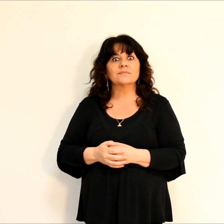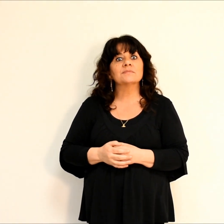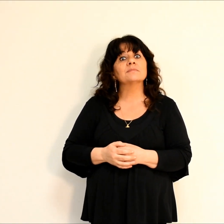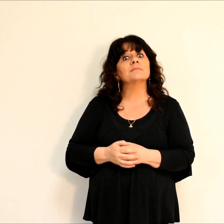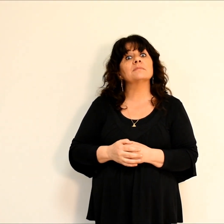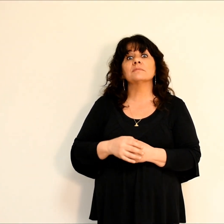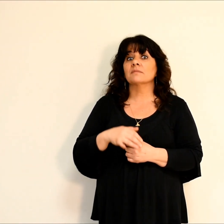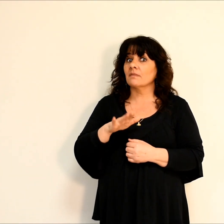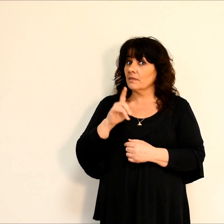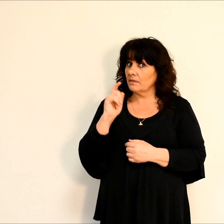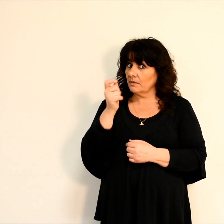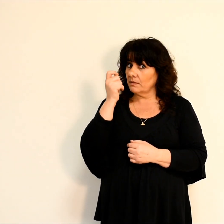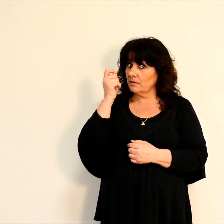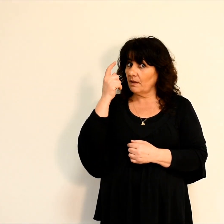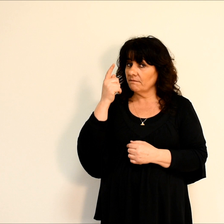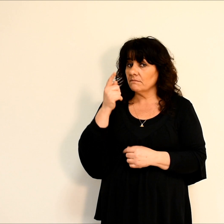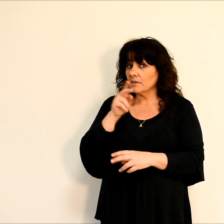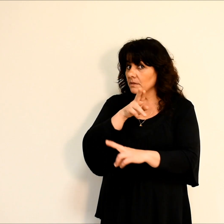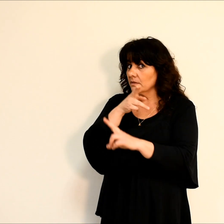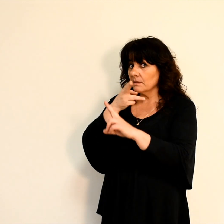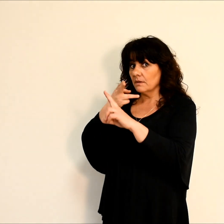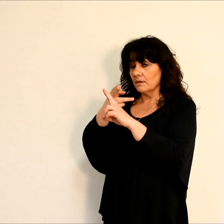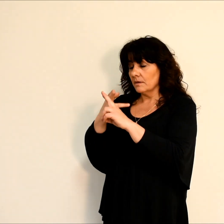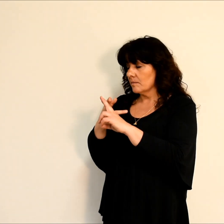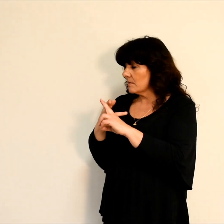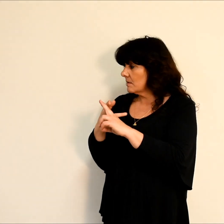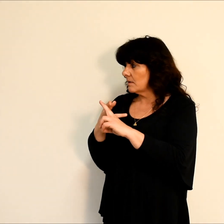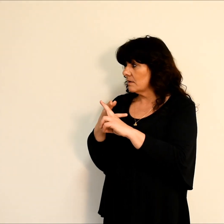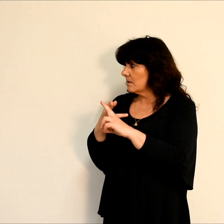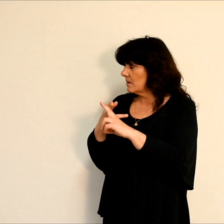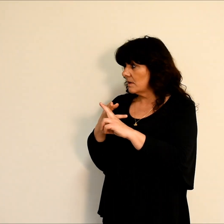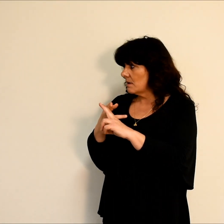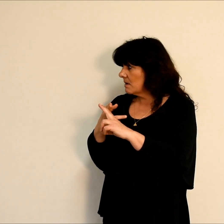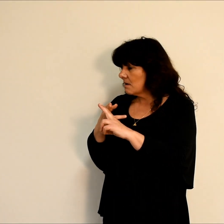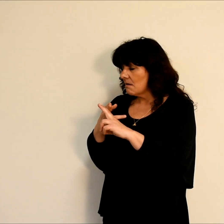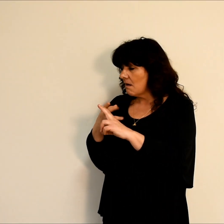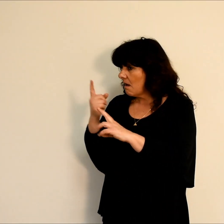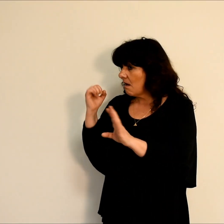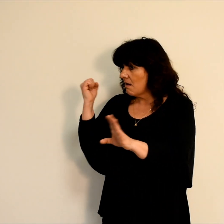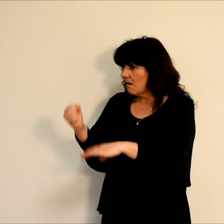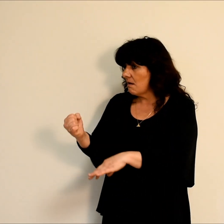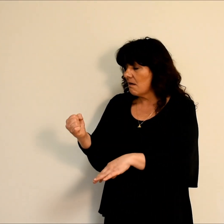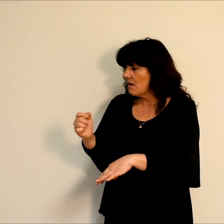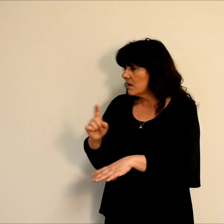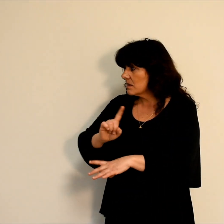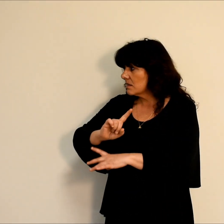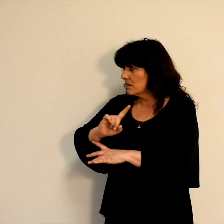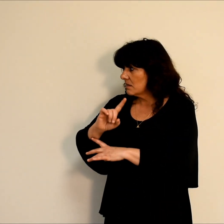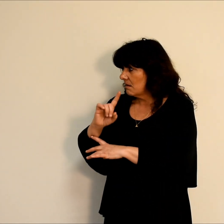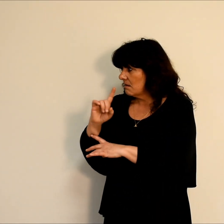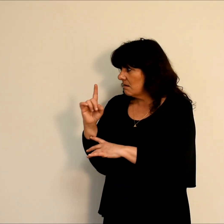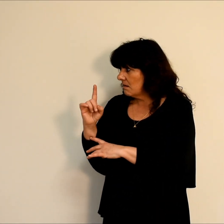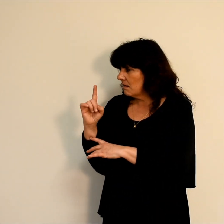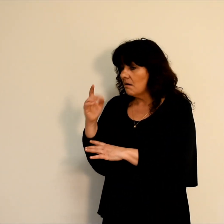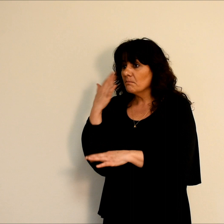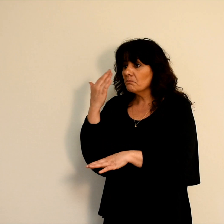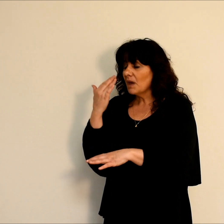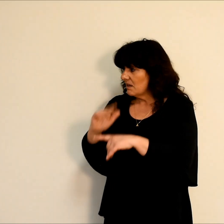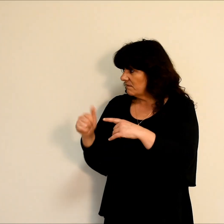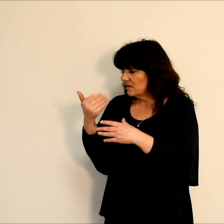Mais David dit à Abishai, « Ne le tue pas. Qui pourrait demeurer impuni après avoir porté